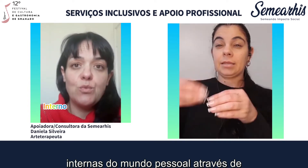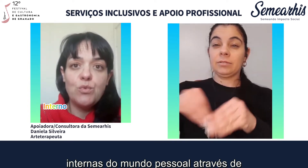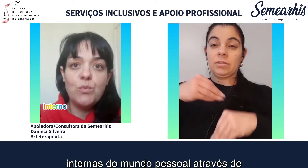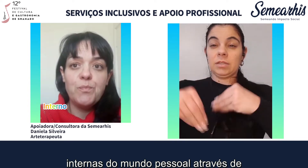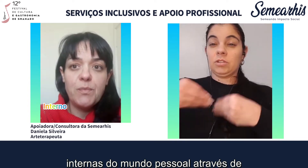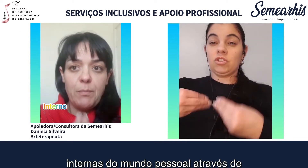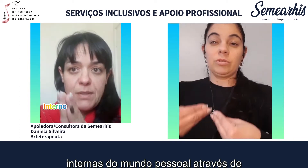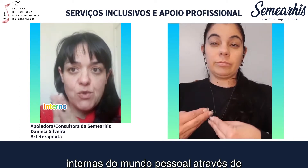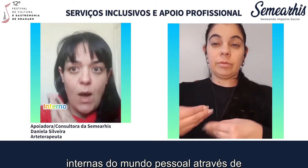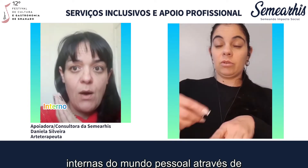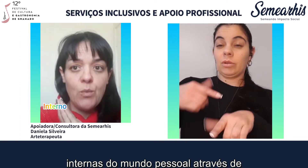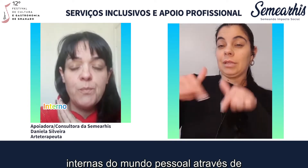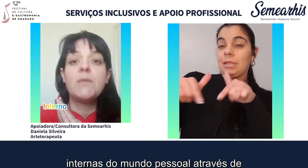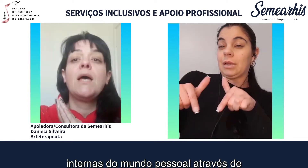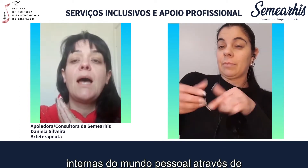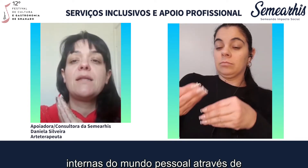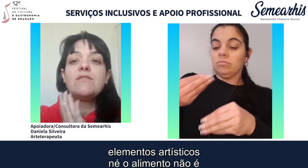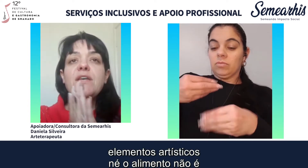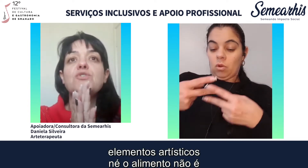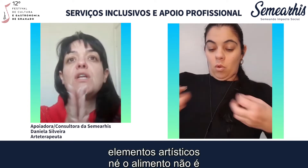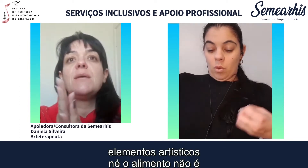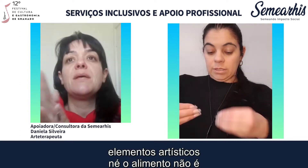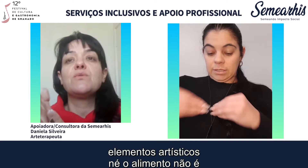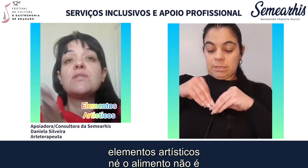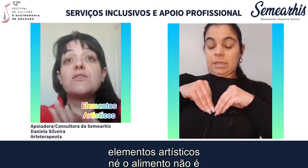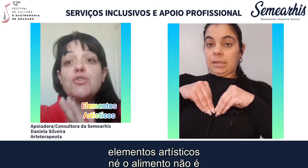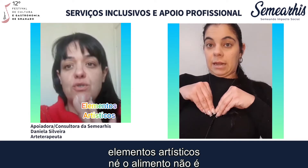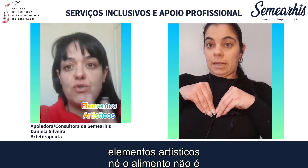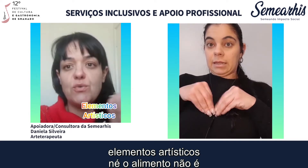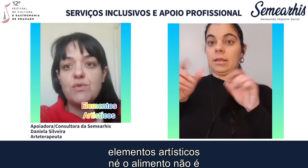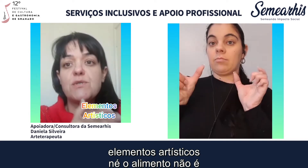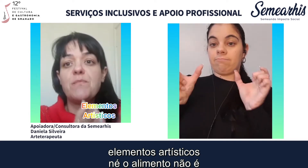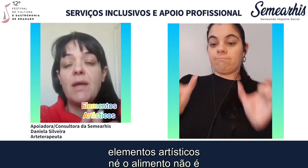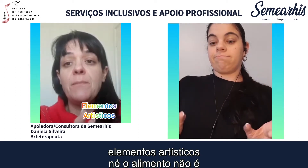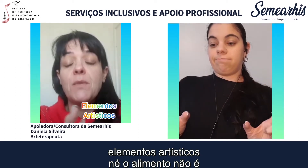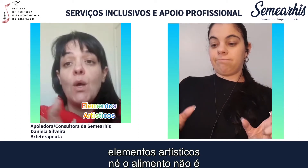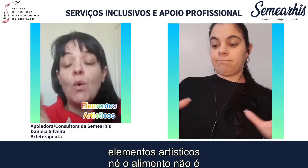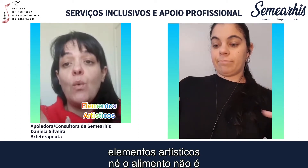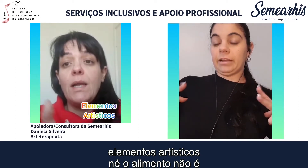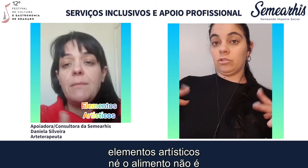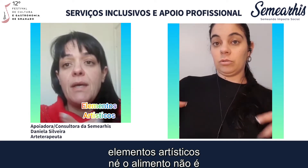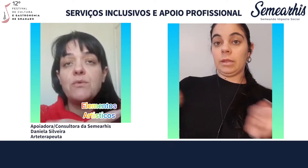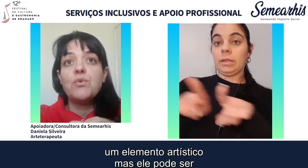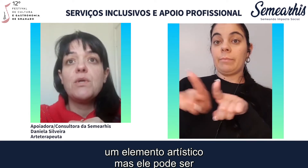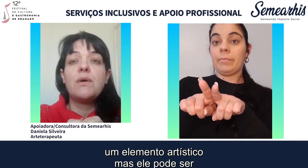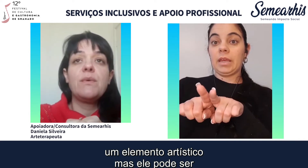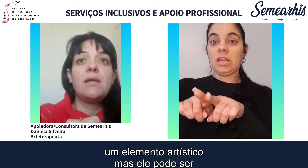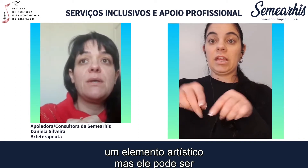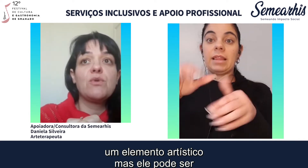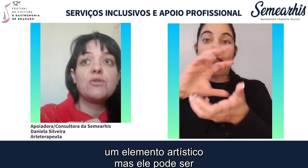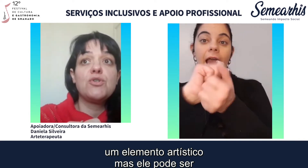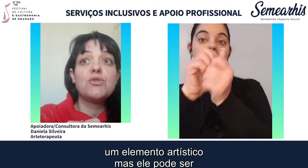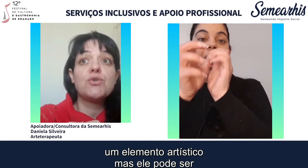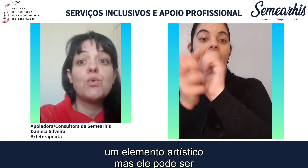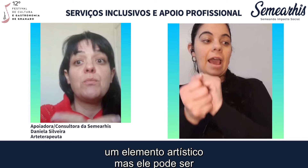do mundo pessoal através de elementos artísticos, né? O alimento não é um